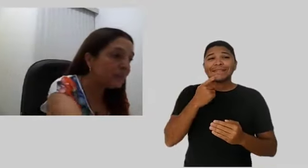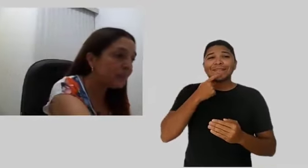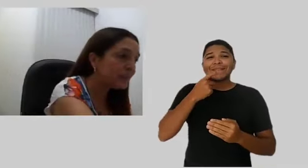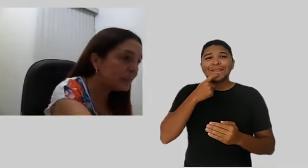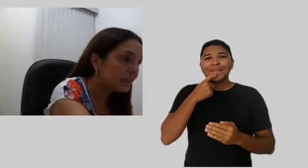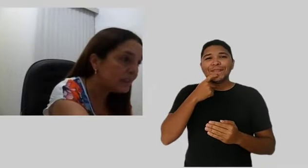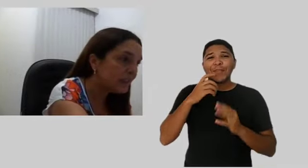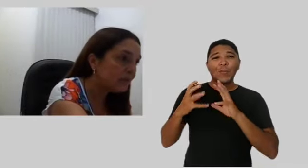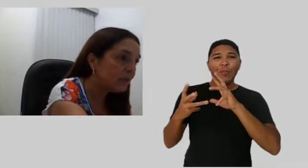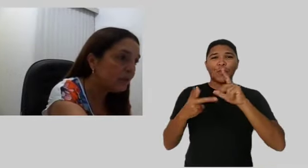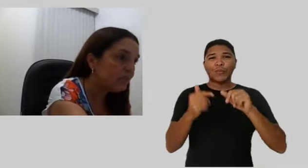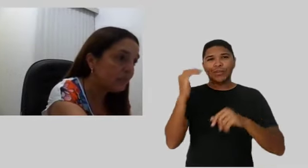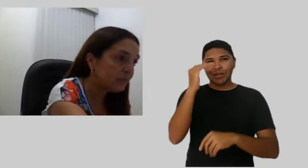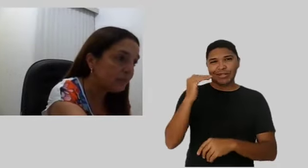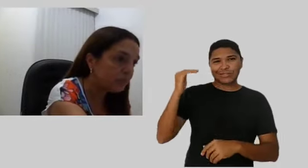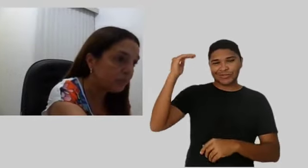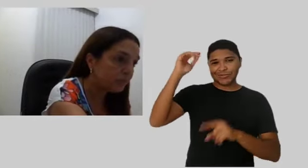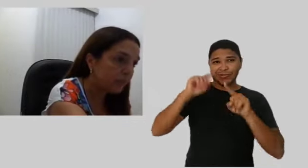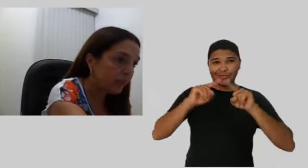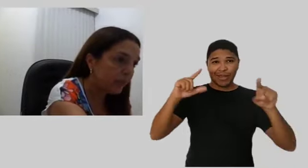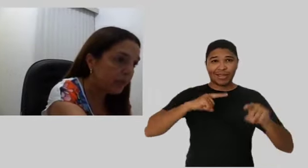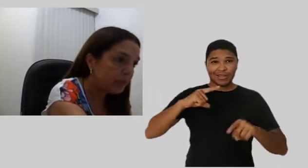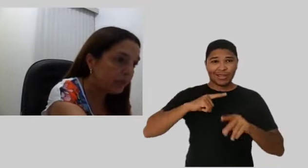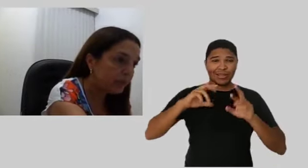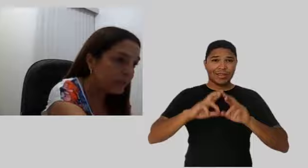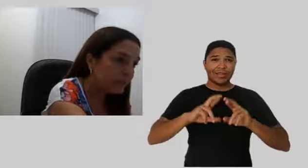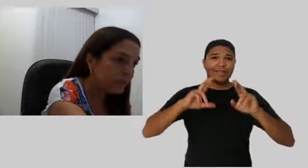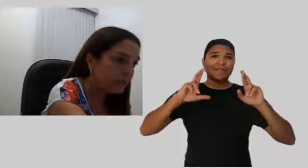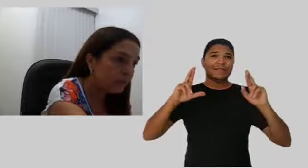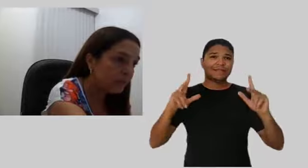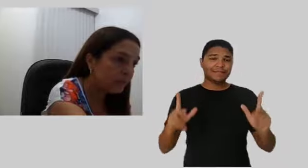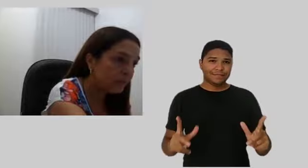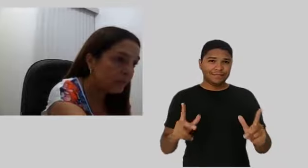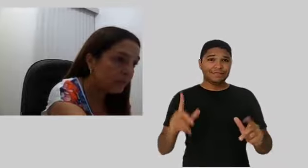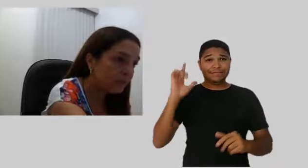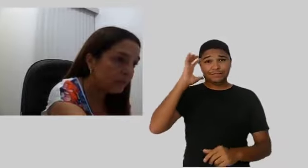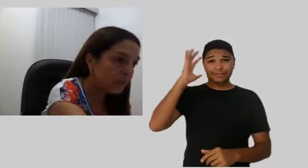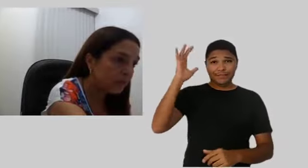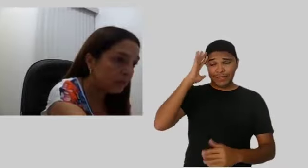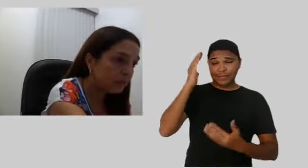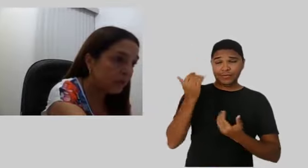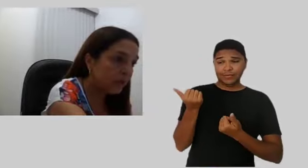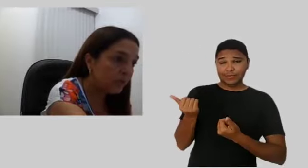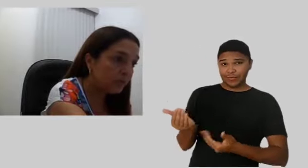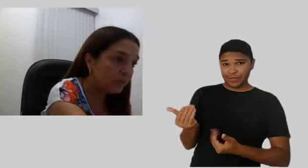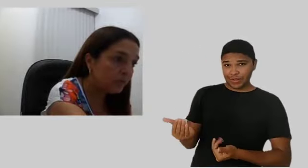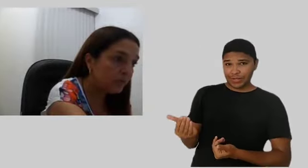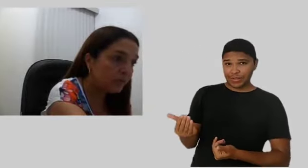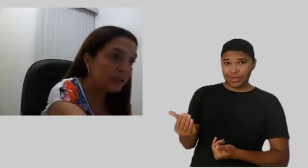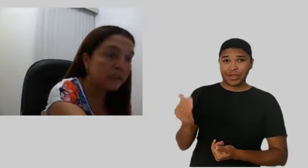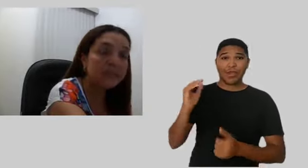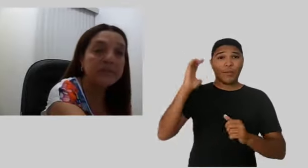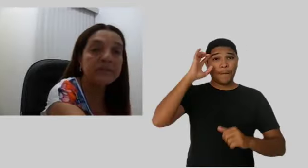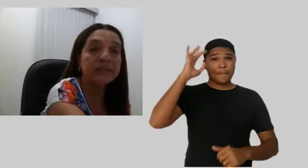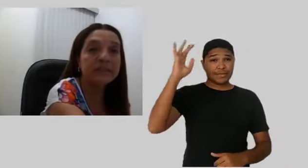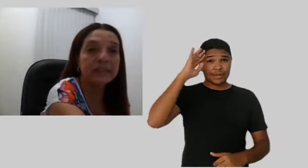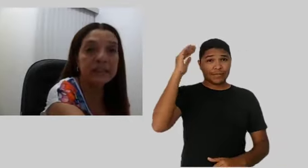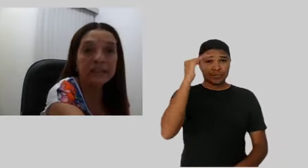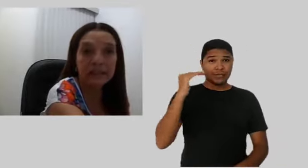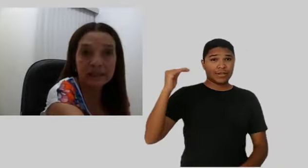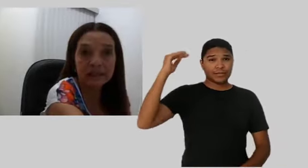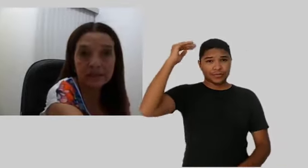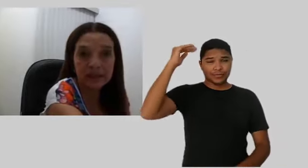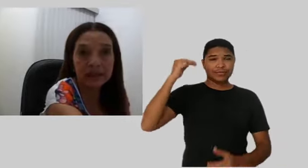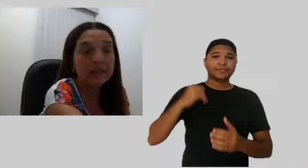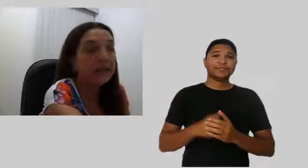há diferenças, certo? Entre o pensamento do adolescente e do pensamento adulto. Enquanto para Piaget essa